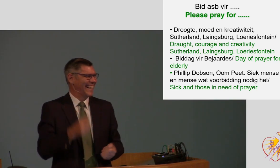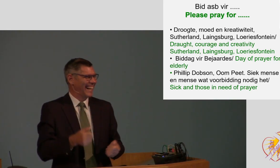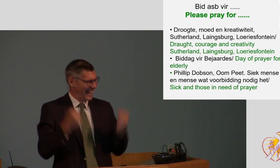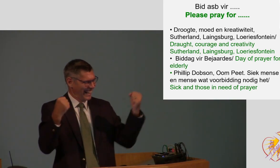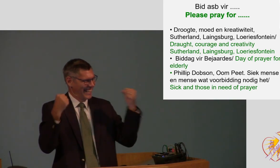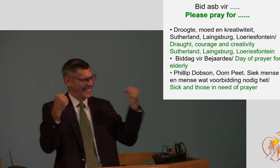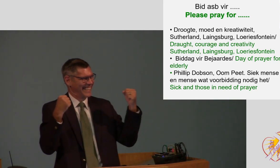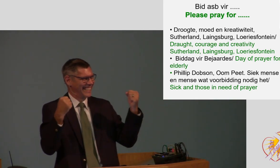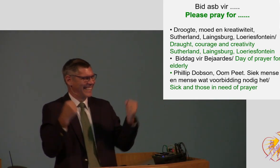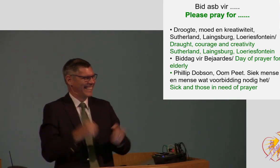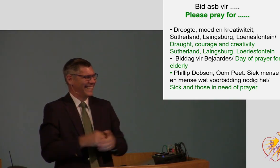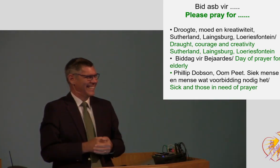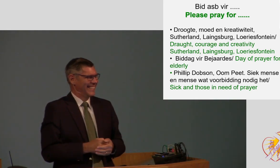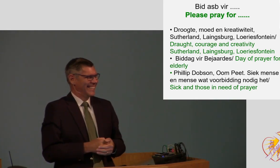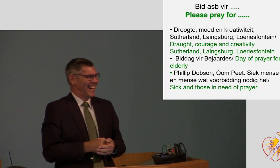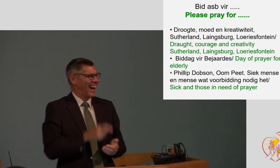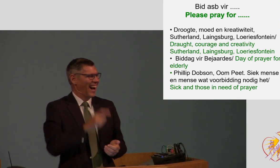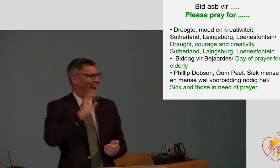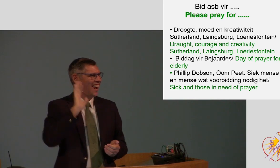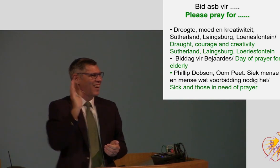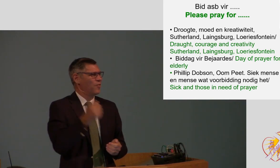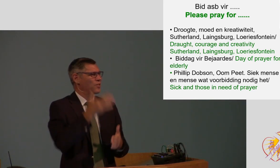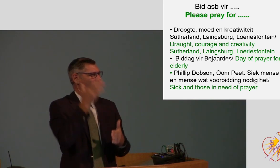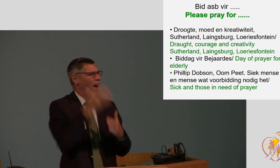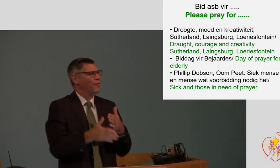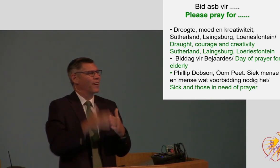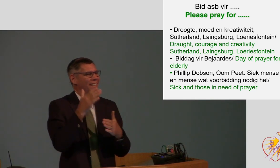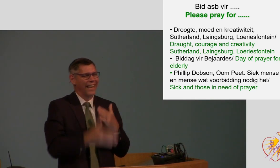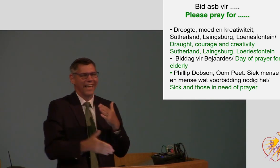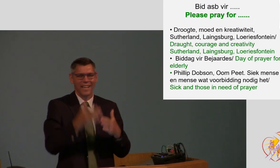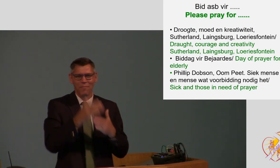Ja, al ons afgetrede mense,